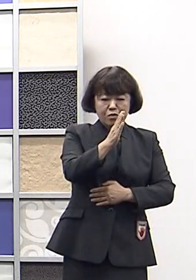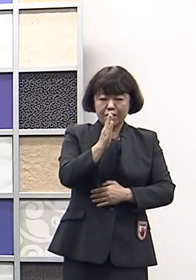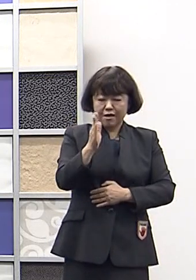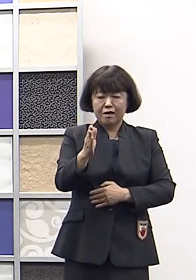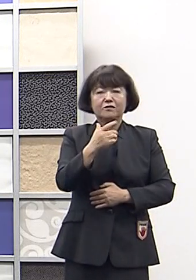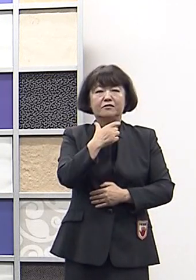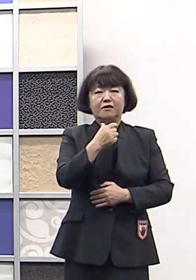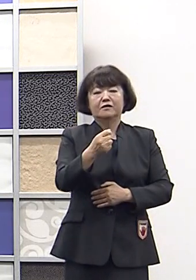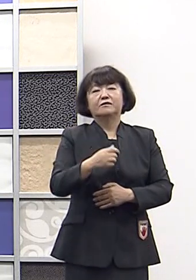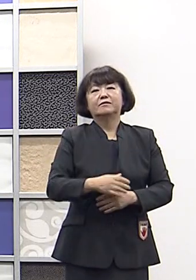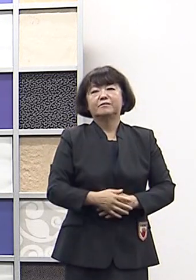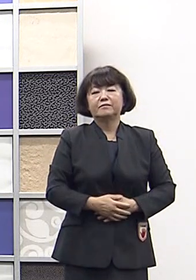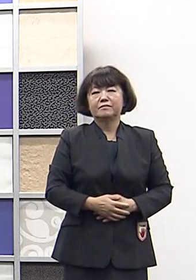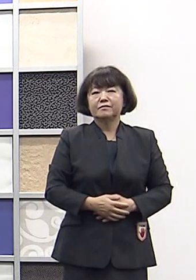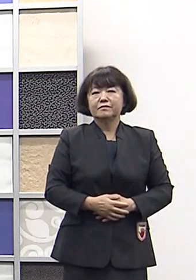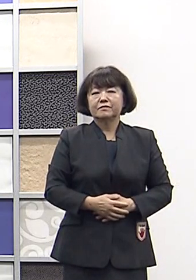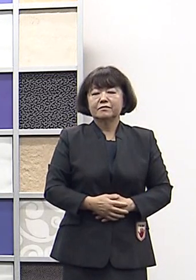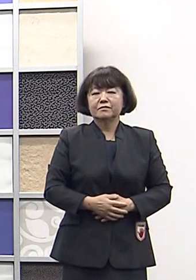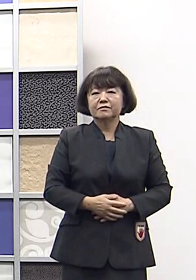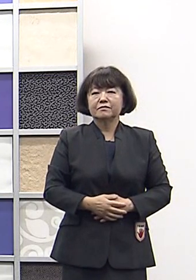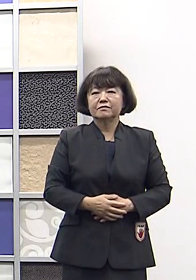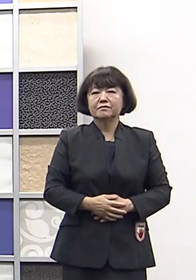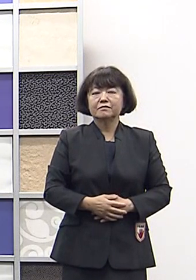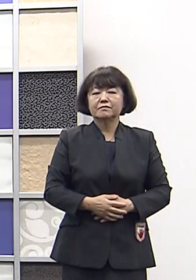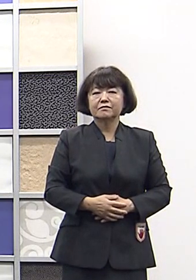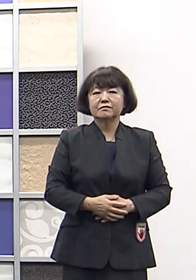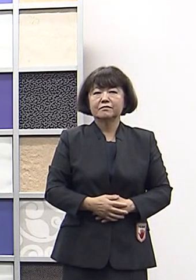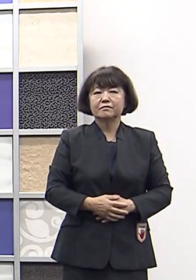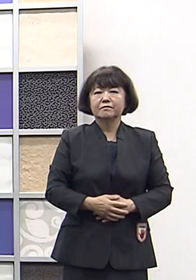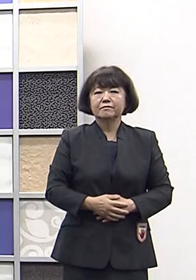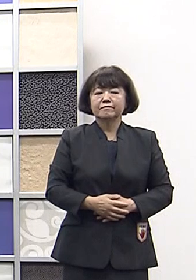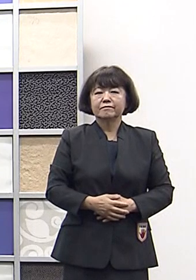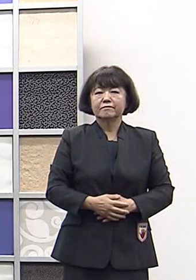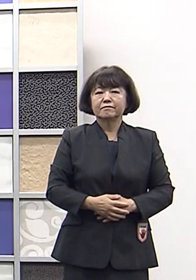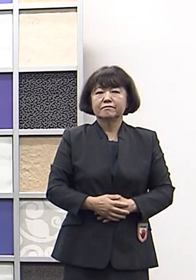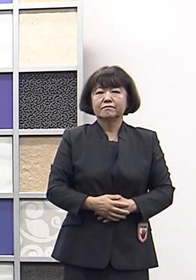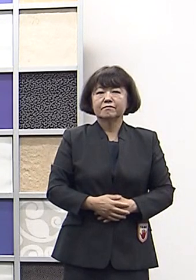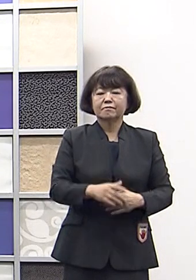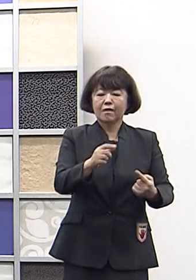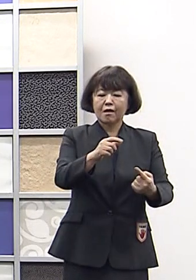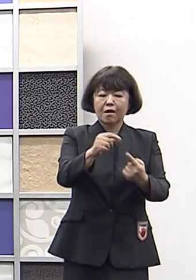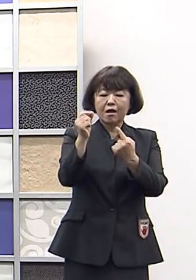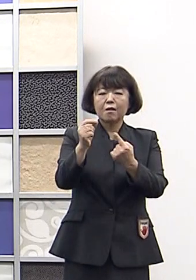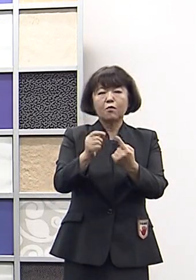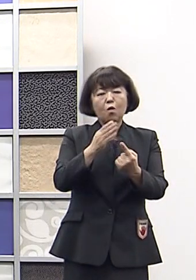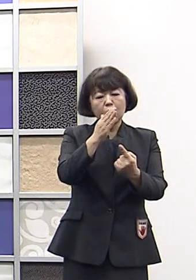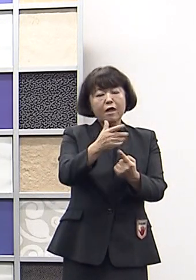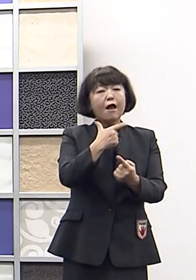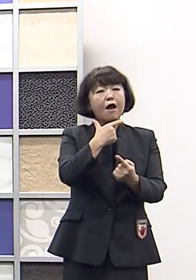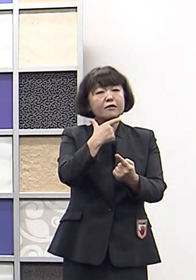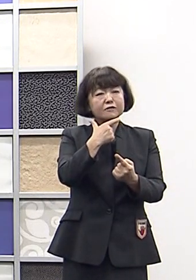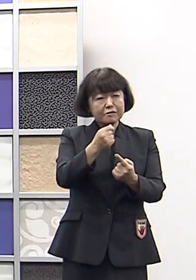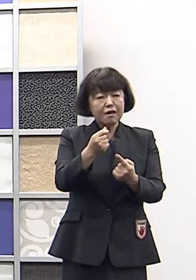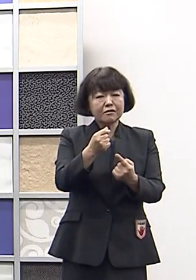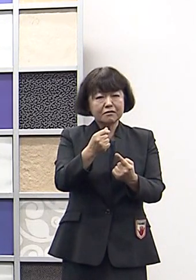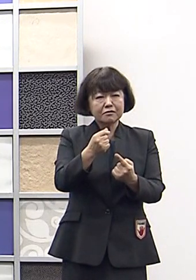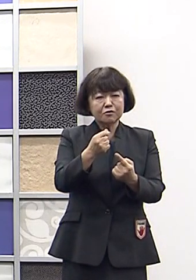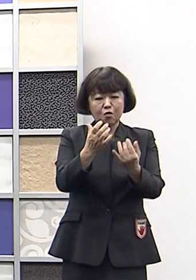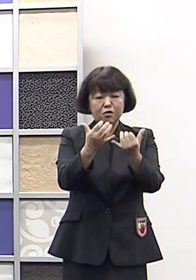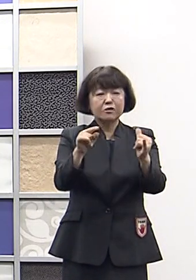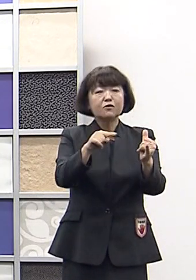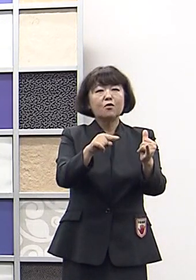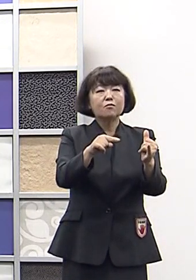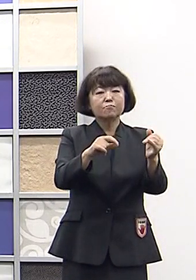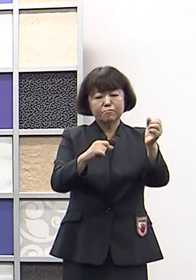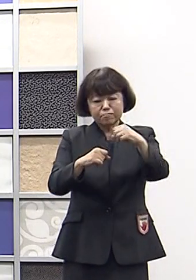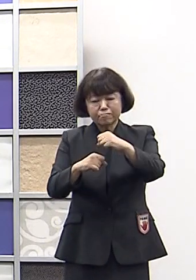ています。まだご本人はじめですね、確約はいただいてないものですから、そうい